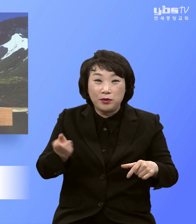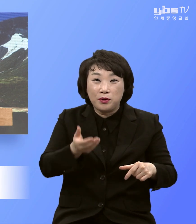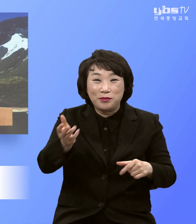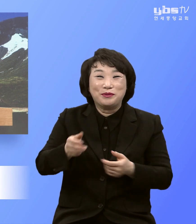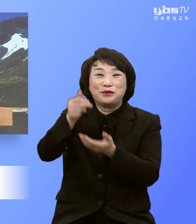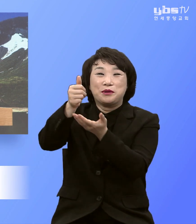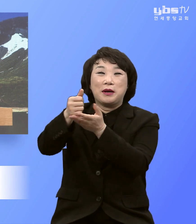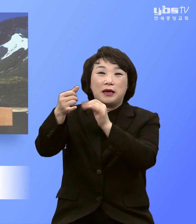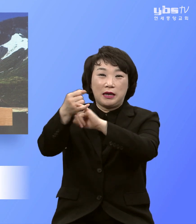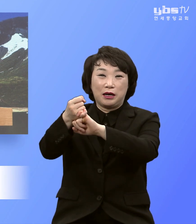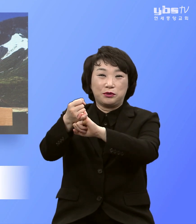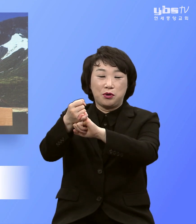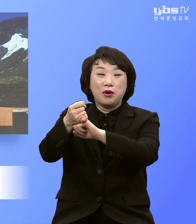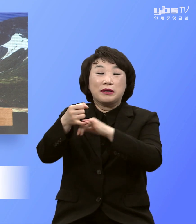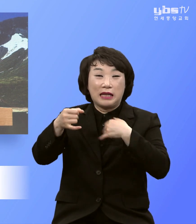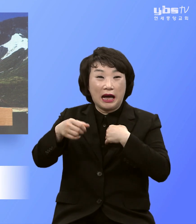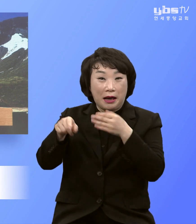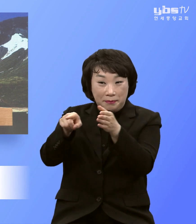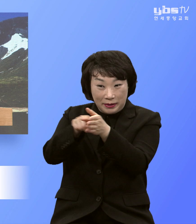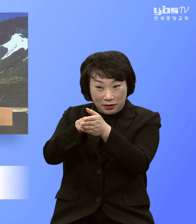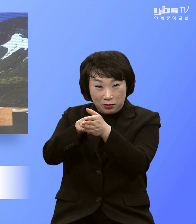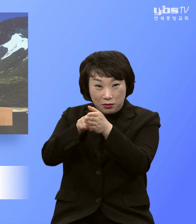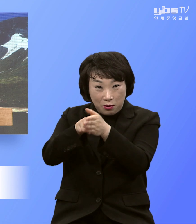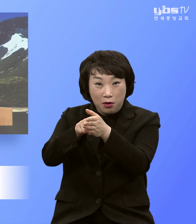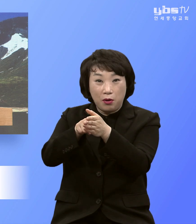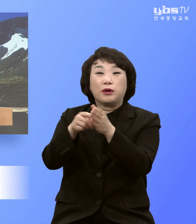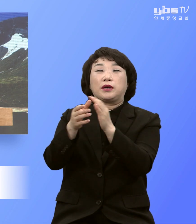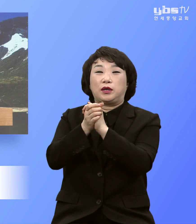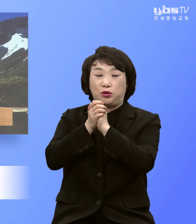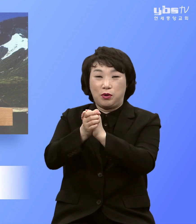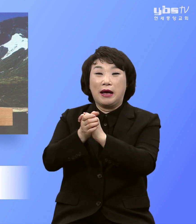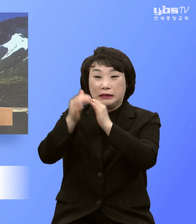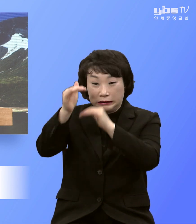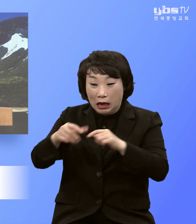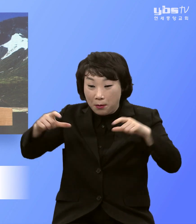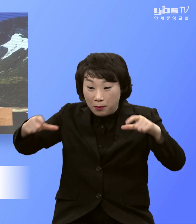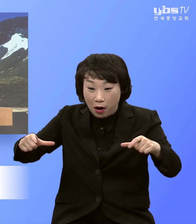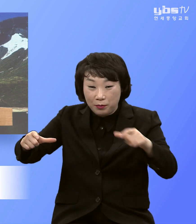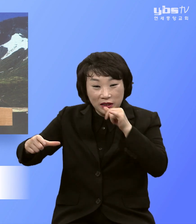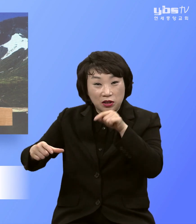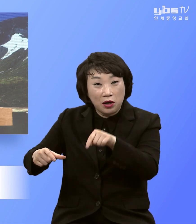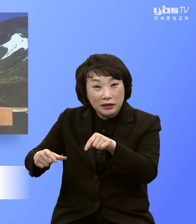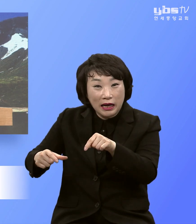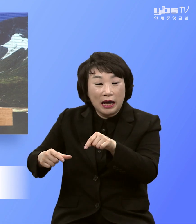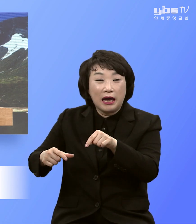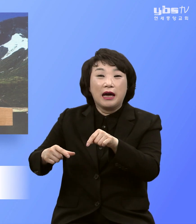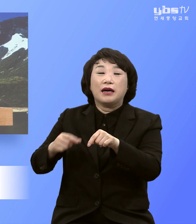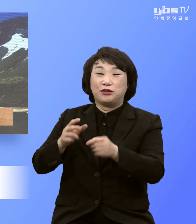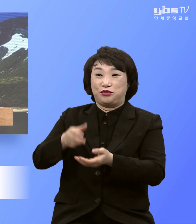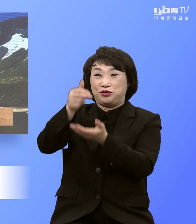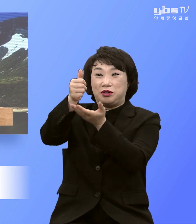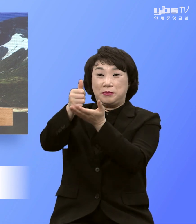주님의 약속을 믿고 기도하는 내용, 그것이 주님의 책임을